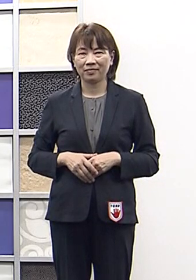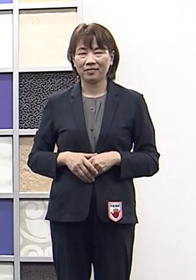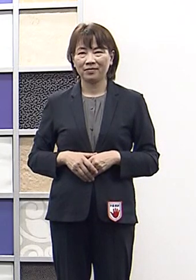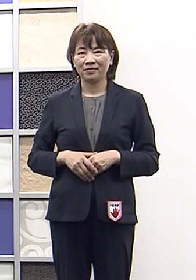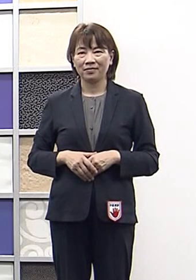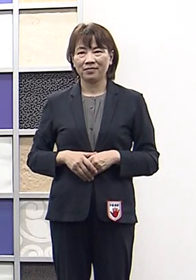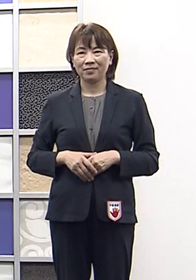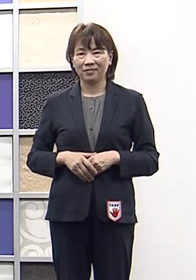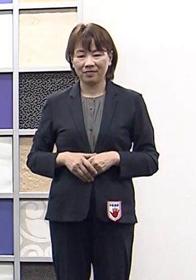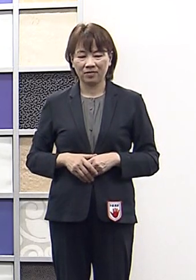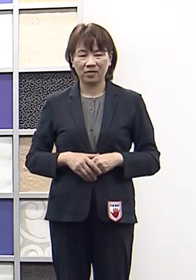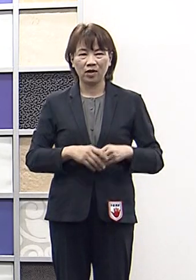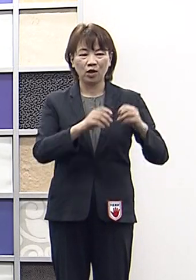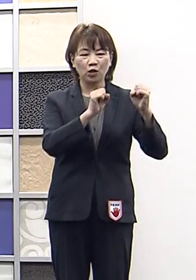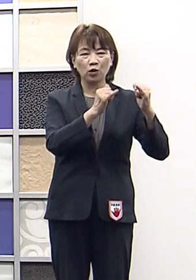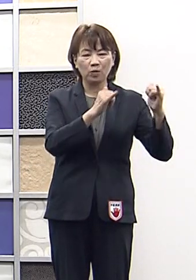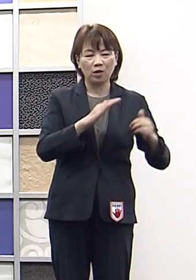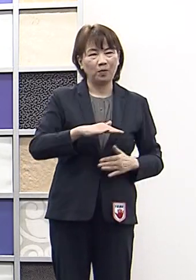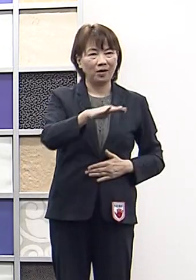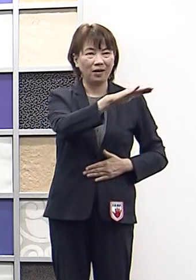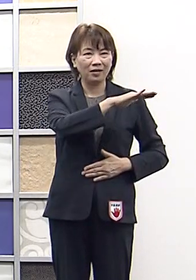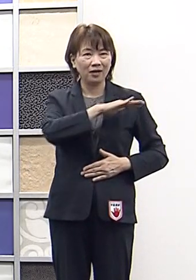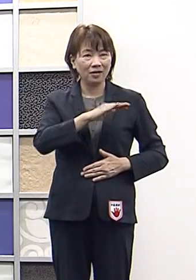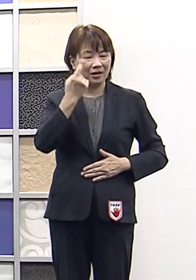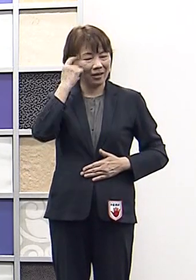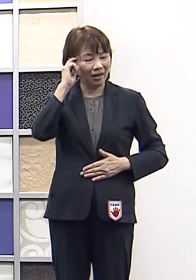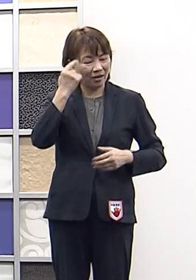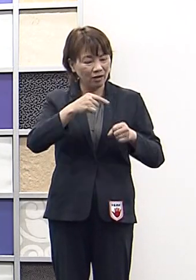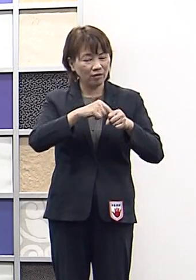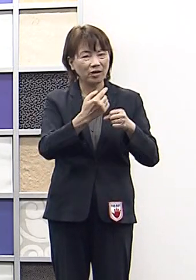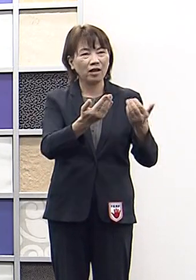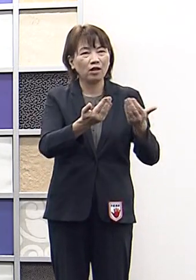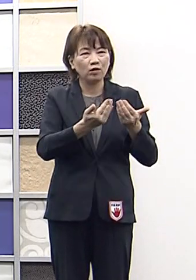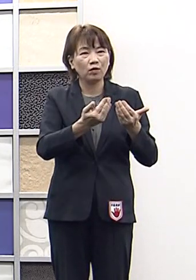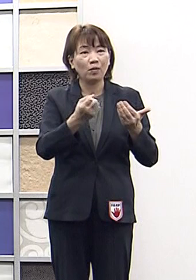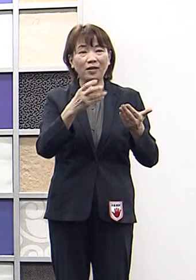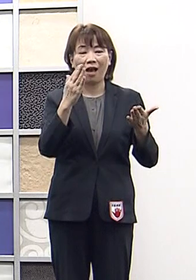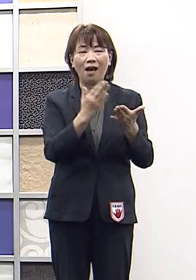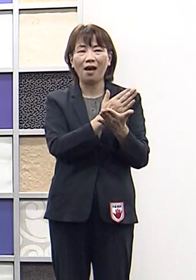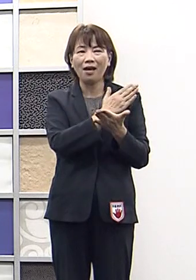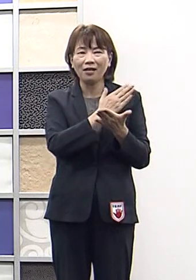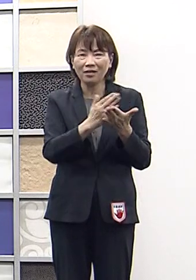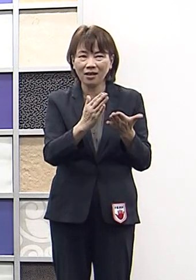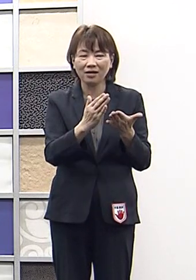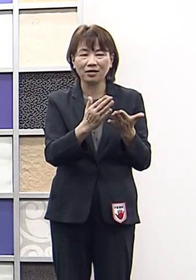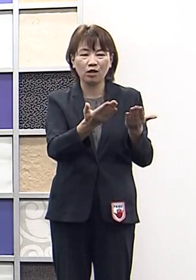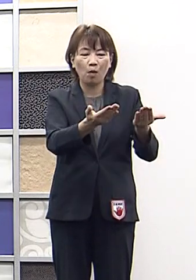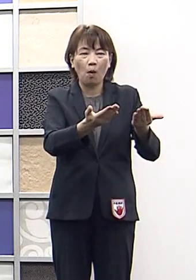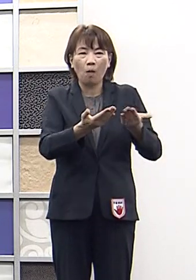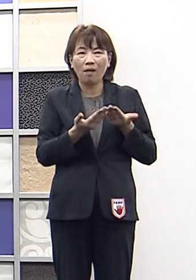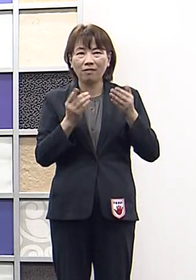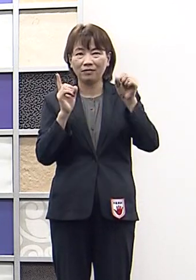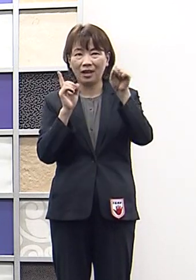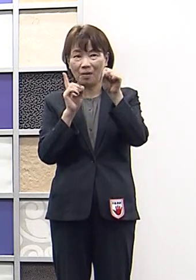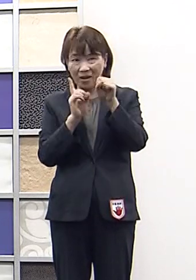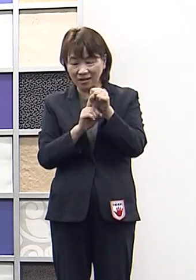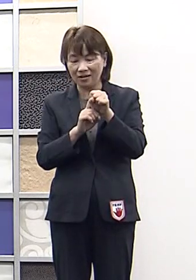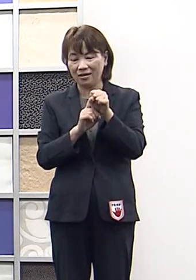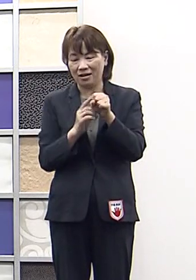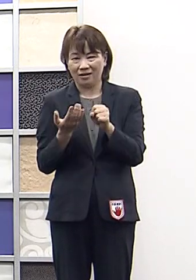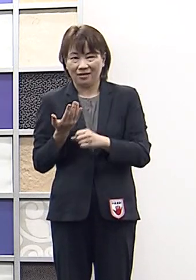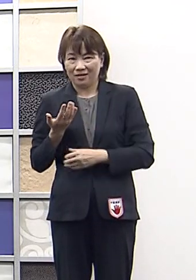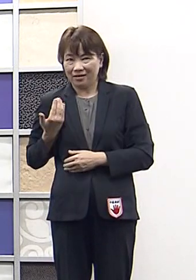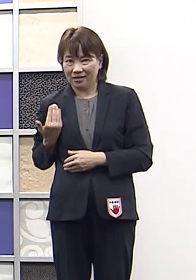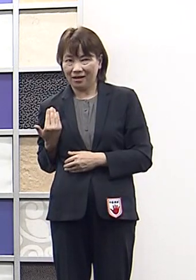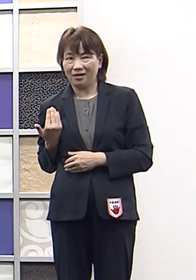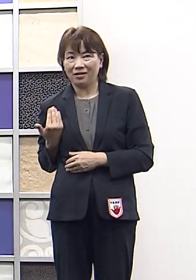っぱりいろいろ住民の皆さんに考えるきっかけとなり、またそのご判断をいただくにあたって、ある程度ちゃんとしたもの、